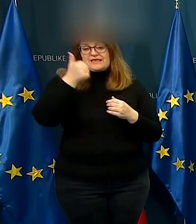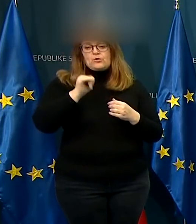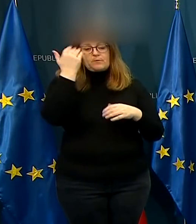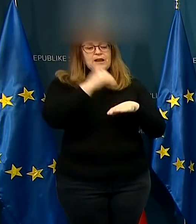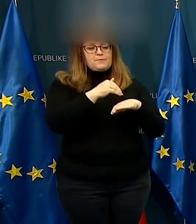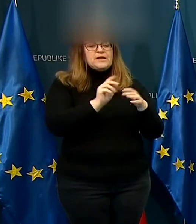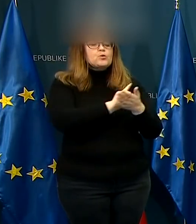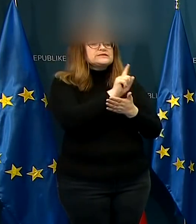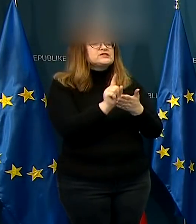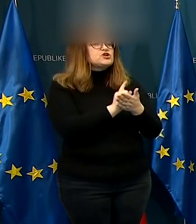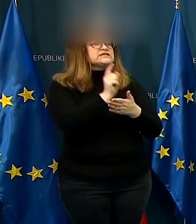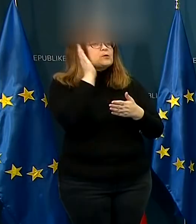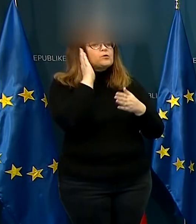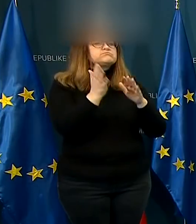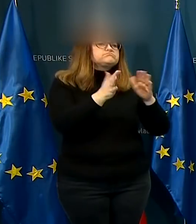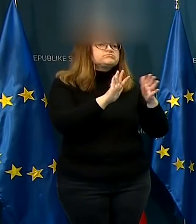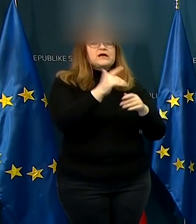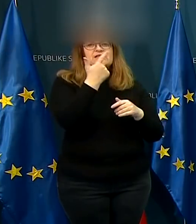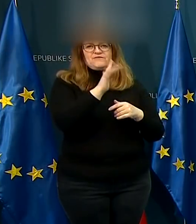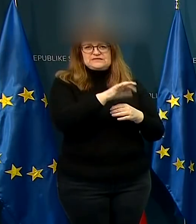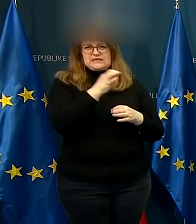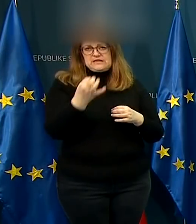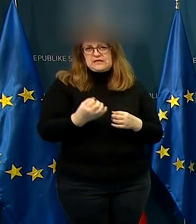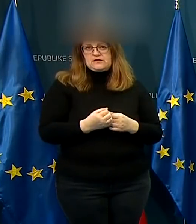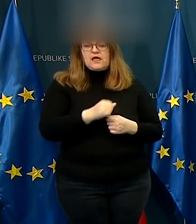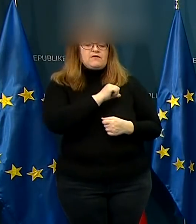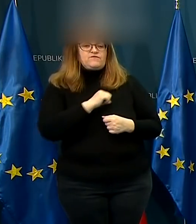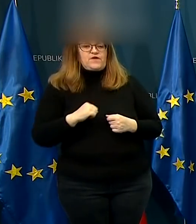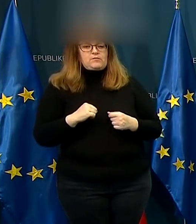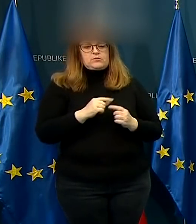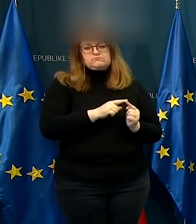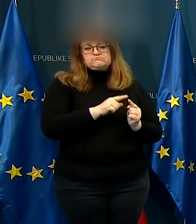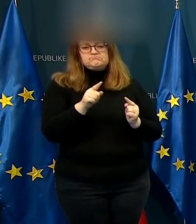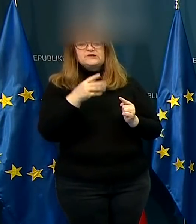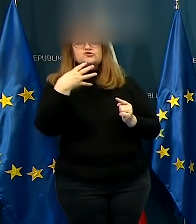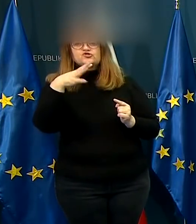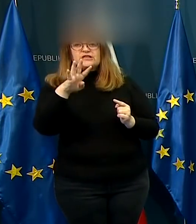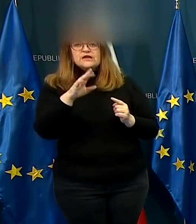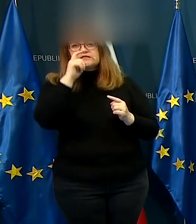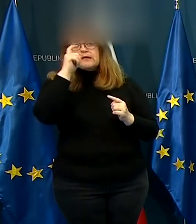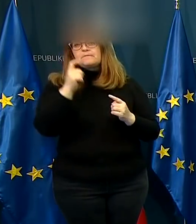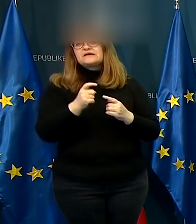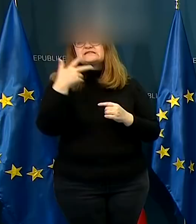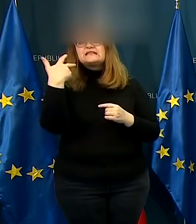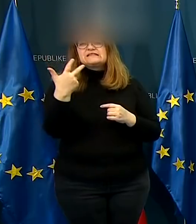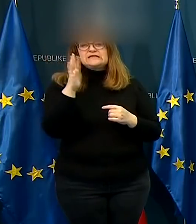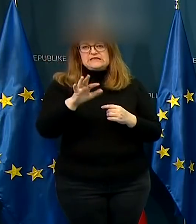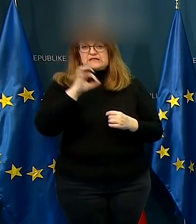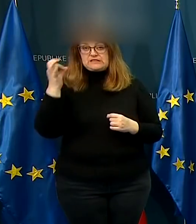prijav začasnega prebivališča povprečno 20 na dan, februarja nekje 14, marca pa 30